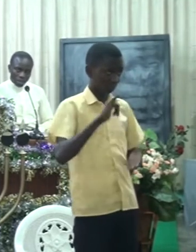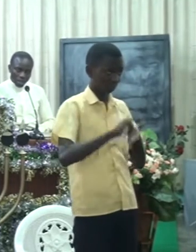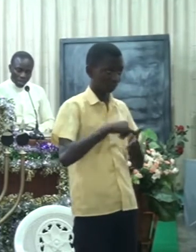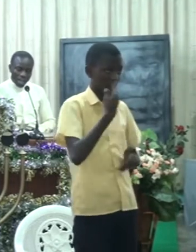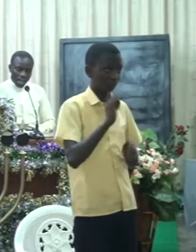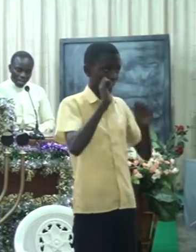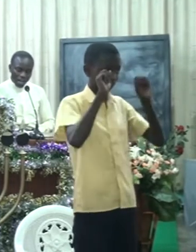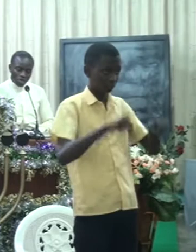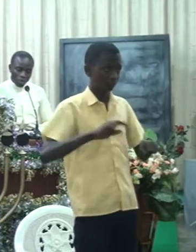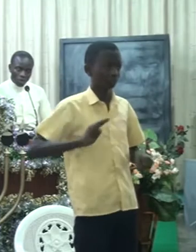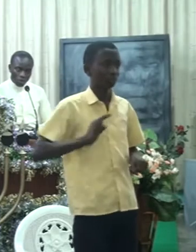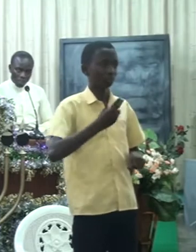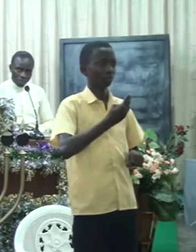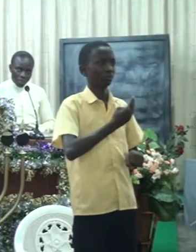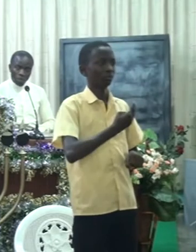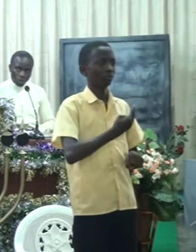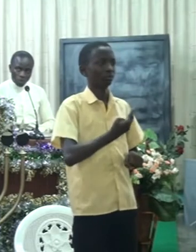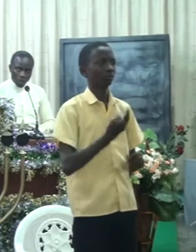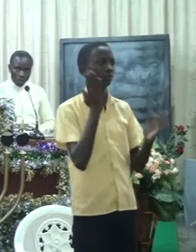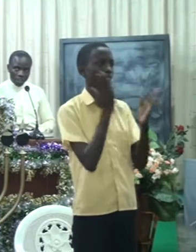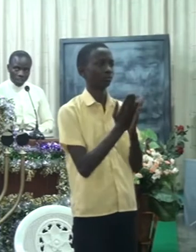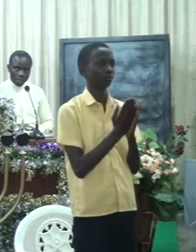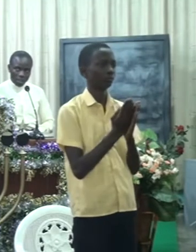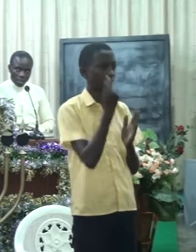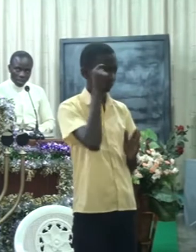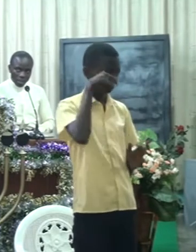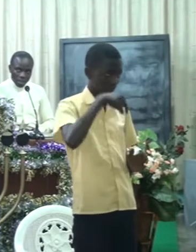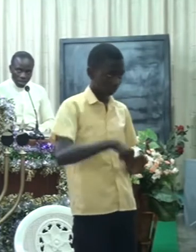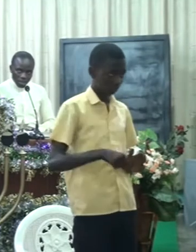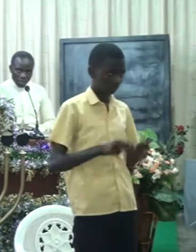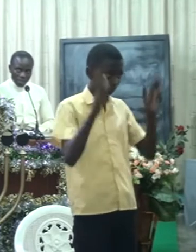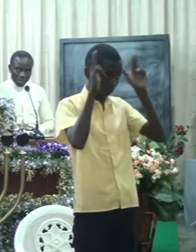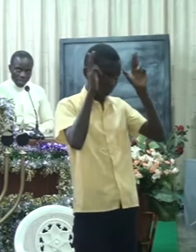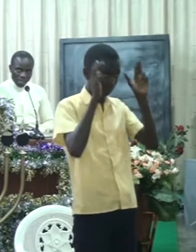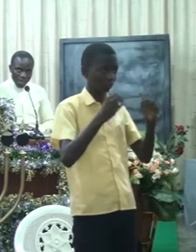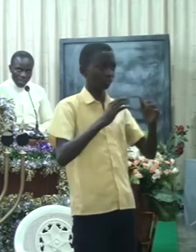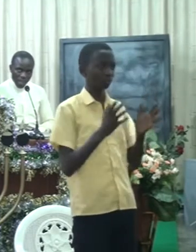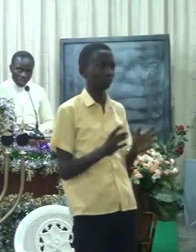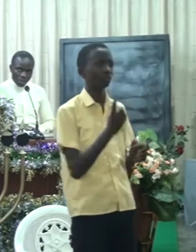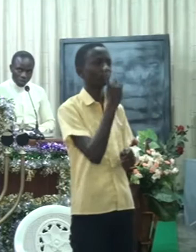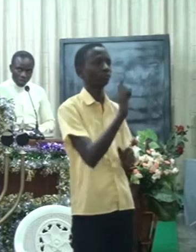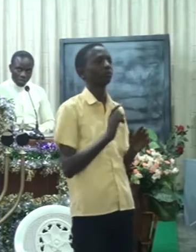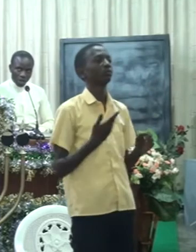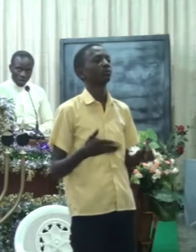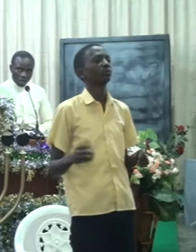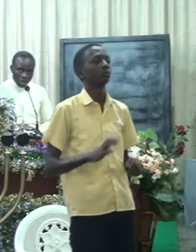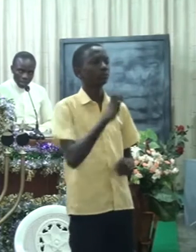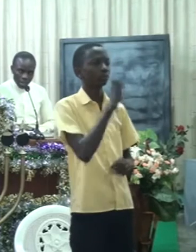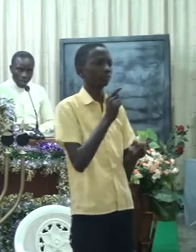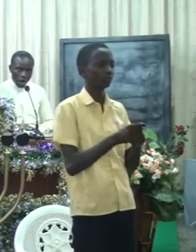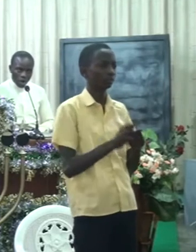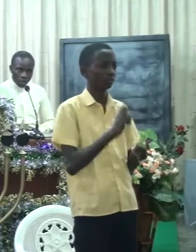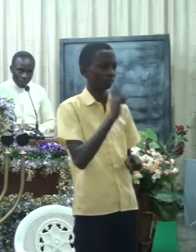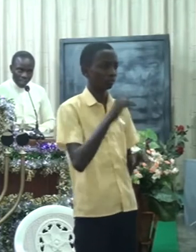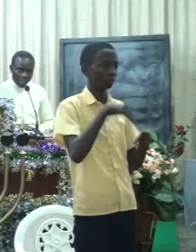il n'y a rien qui peut nous intimider pour que nous soyons. Parce que le diable crée une chose. Neno la c'est